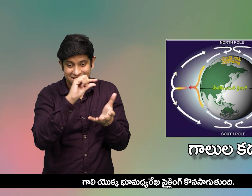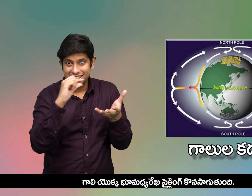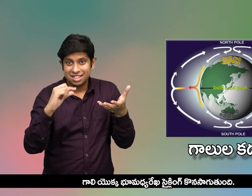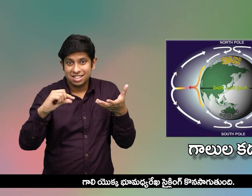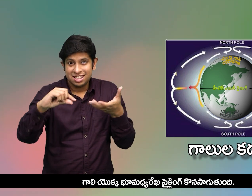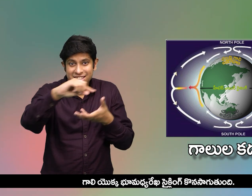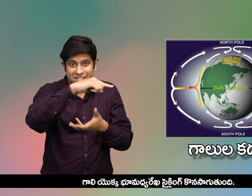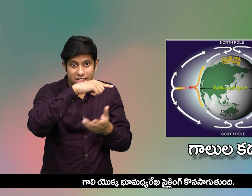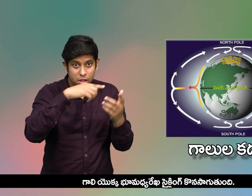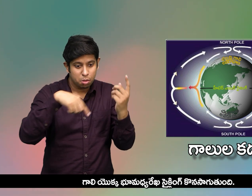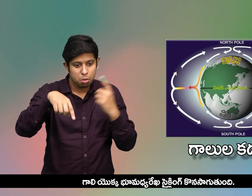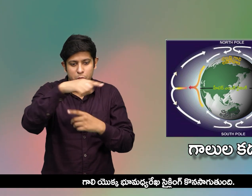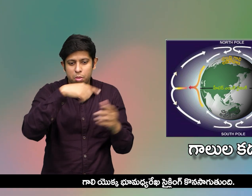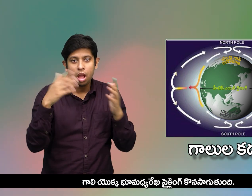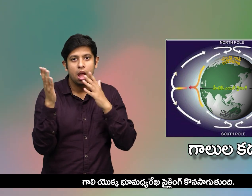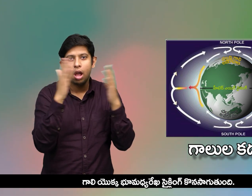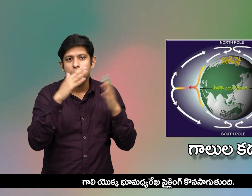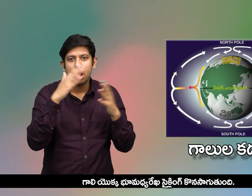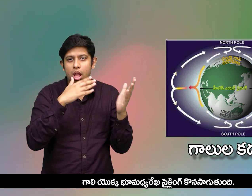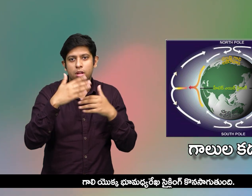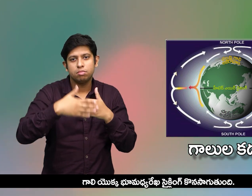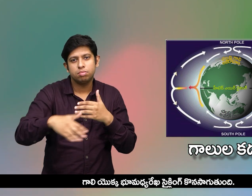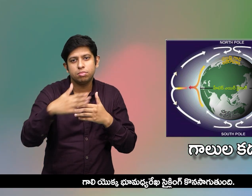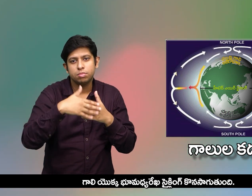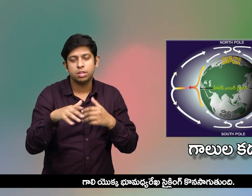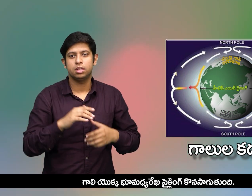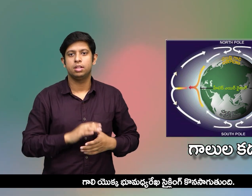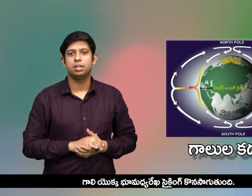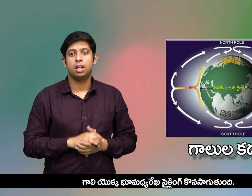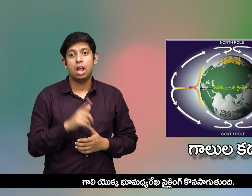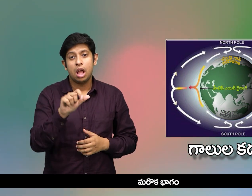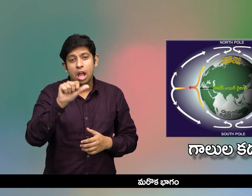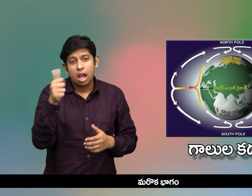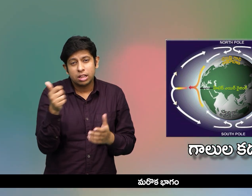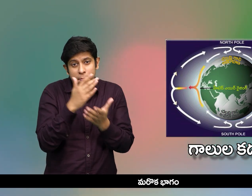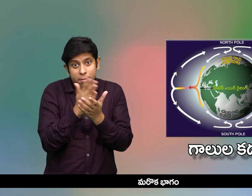యొక్క భూమధ్యరేఖ సైక్లింగ్ కొనసాగుతుంది. మరొక భాగం